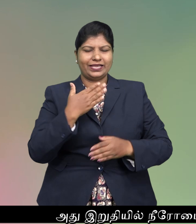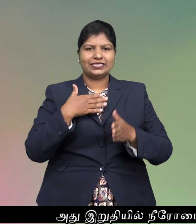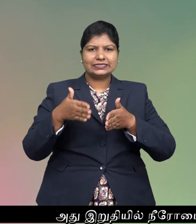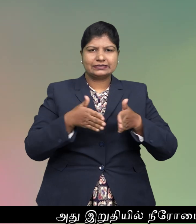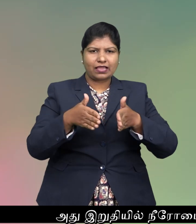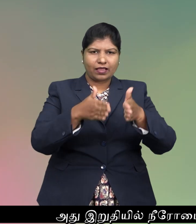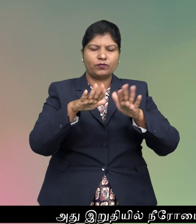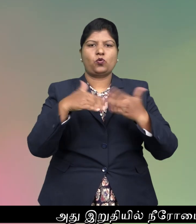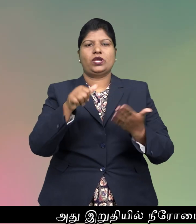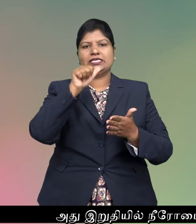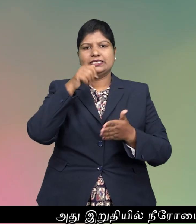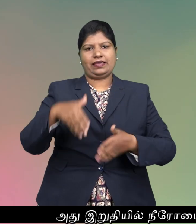தோன்றும்.